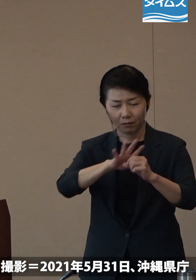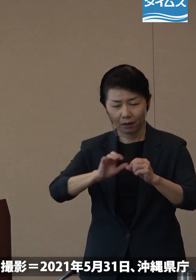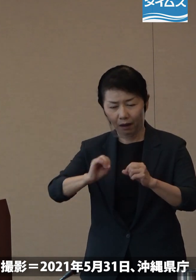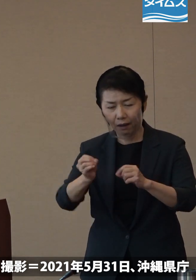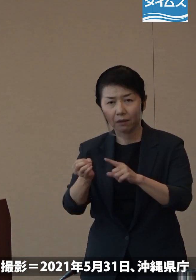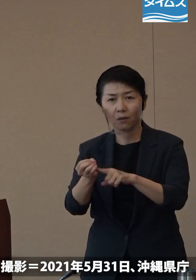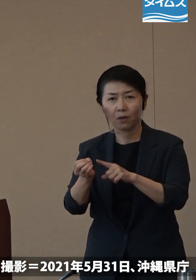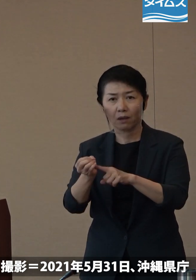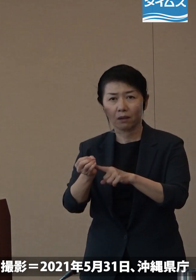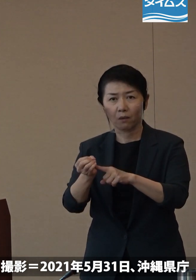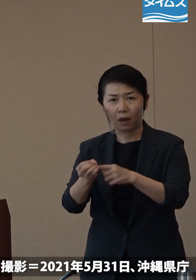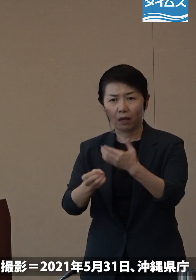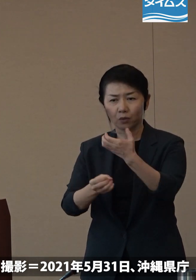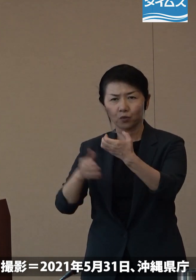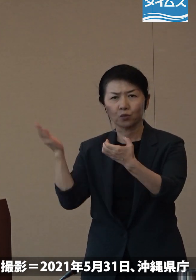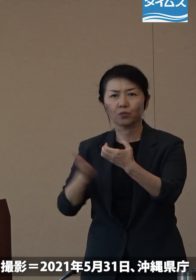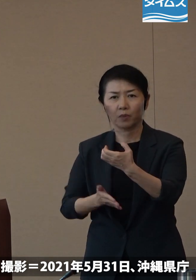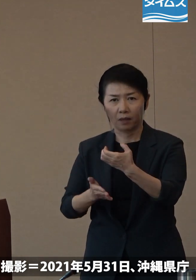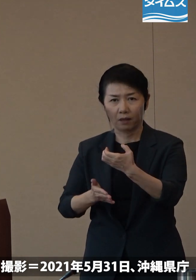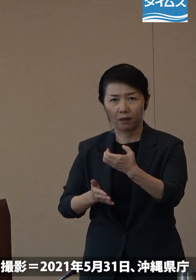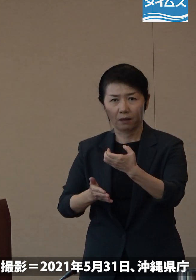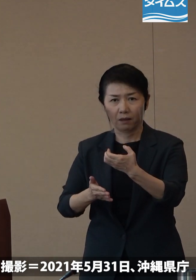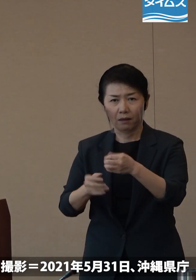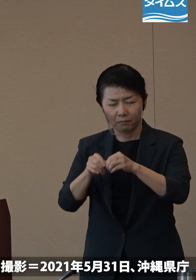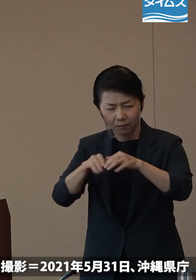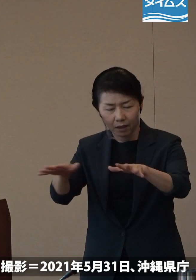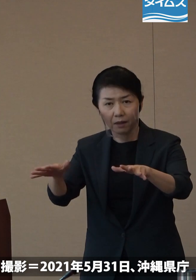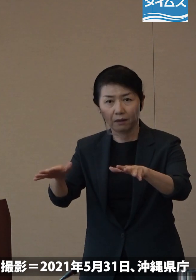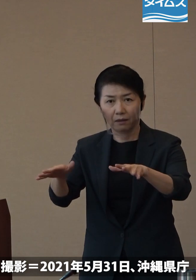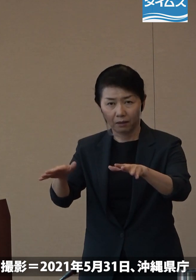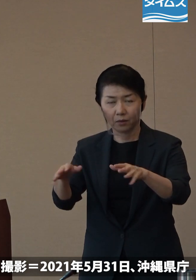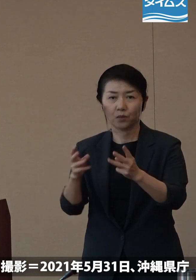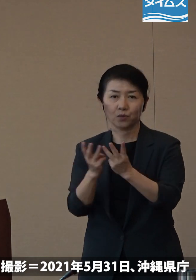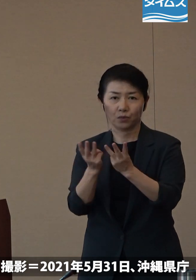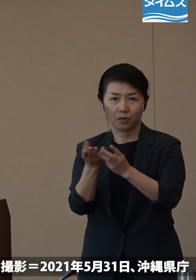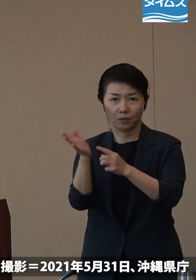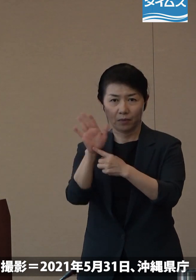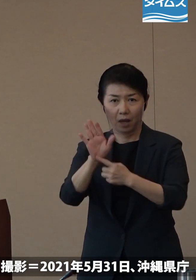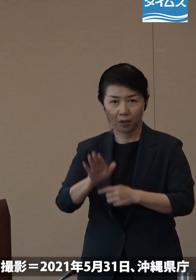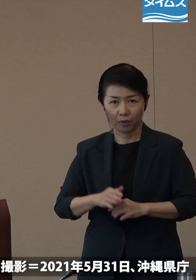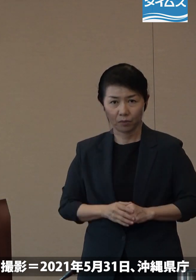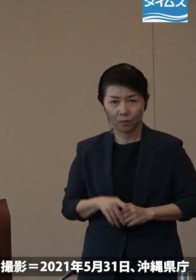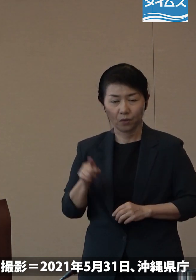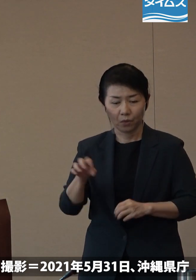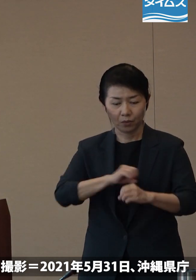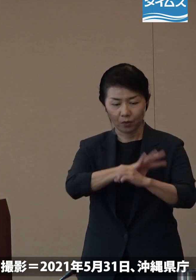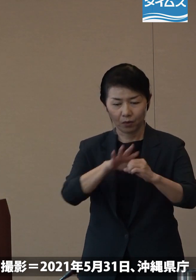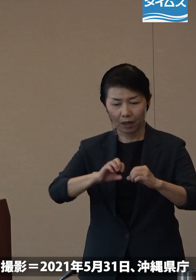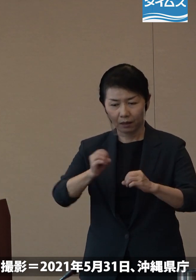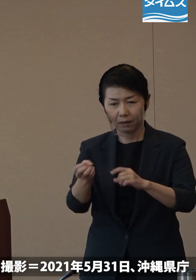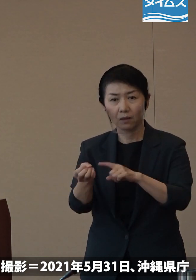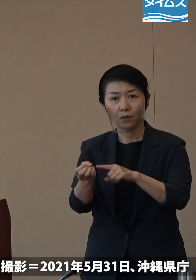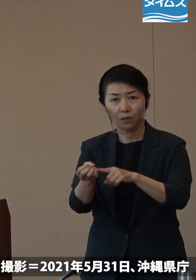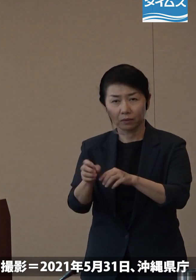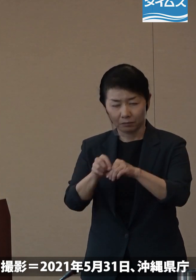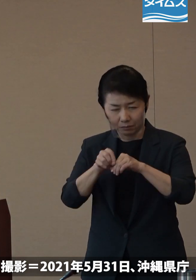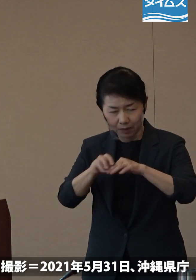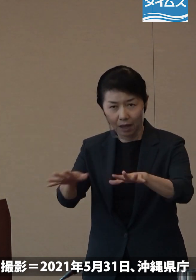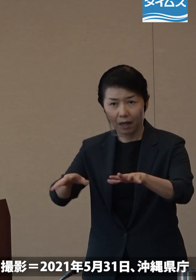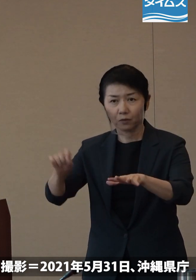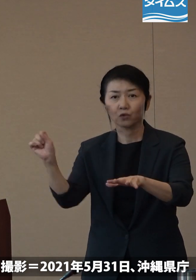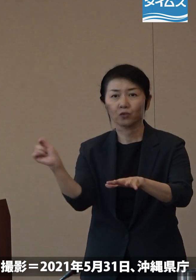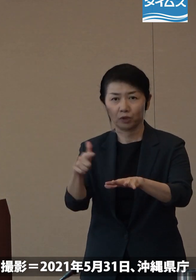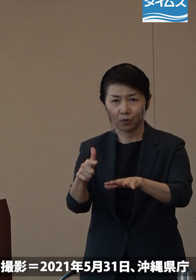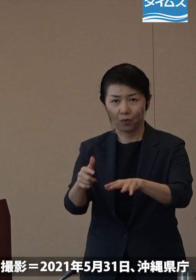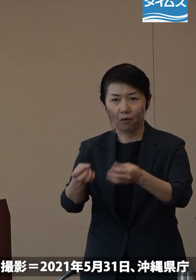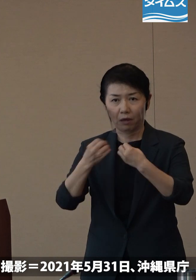もう90% まで来ているという数値まで上がっています。ですからその変異株の置き換わりの速度と